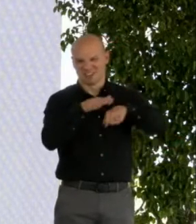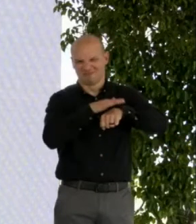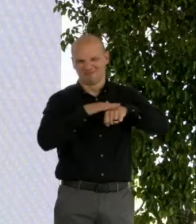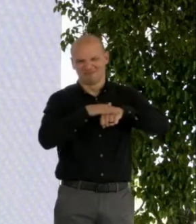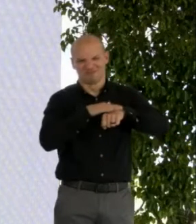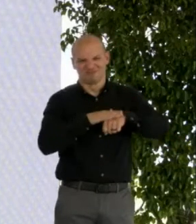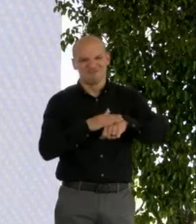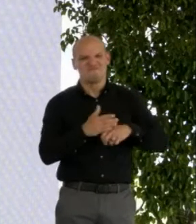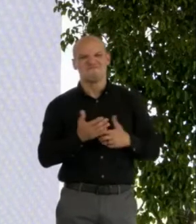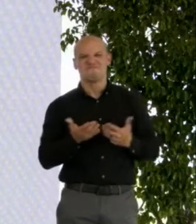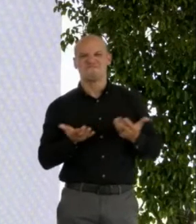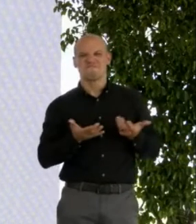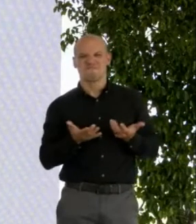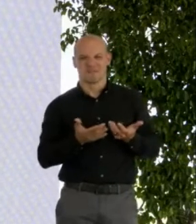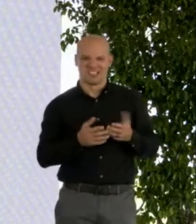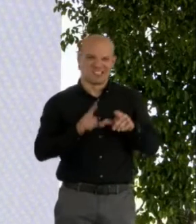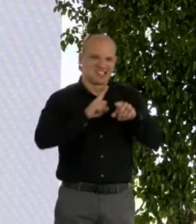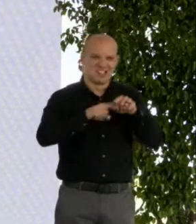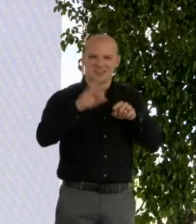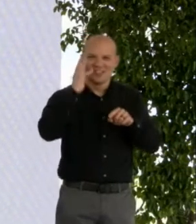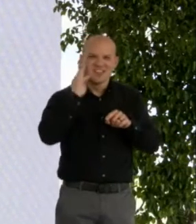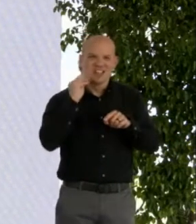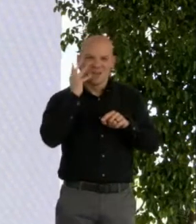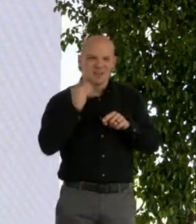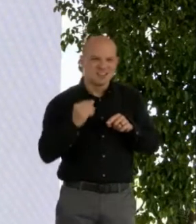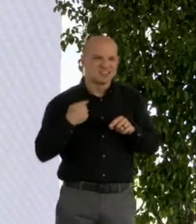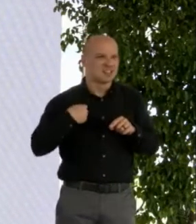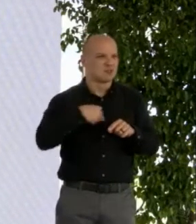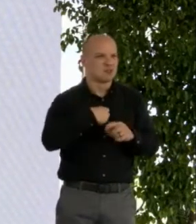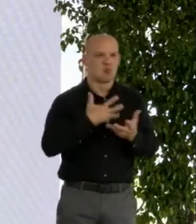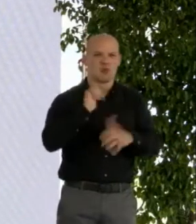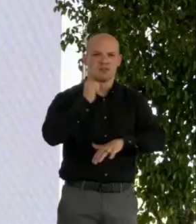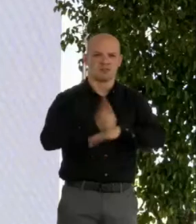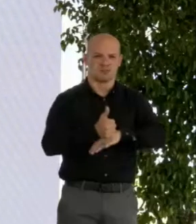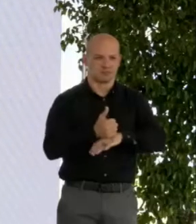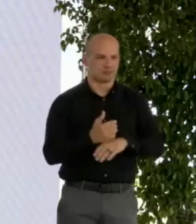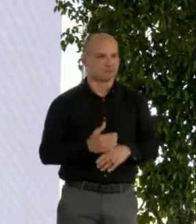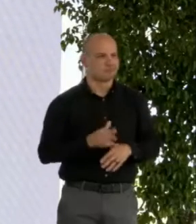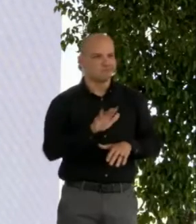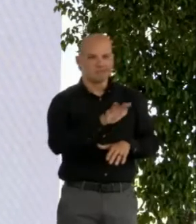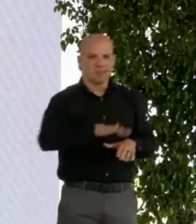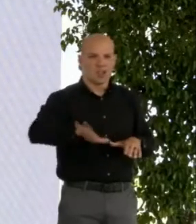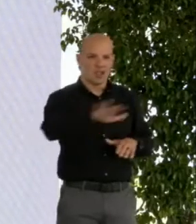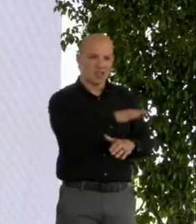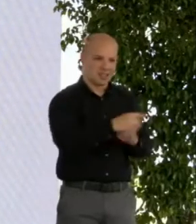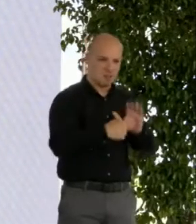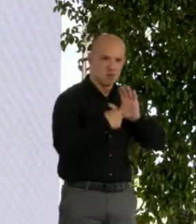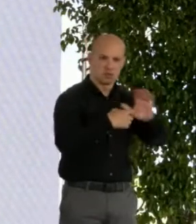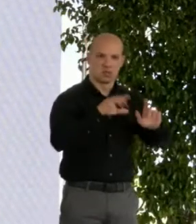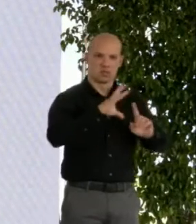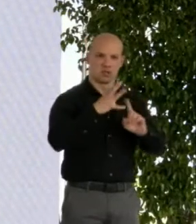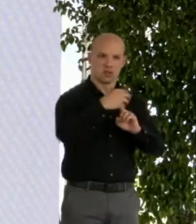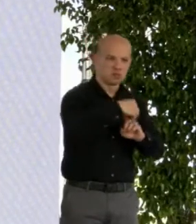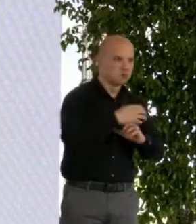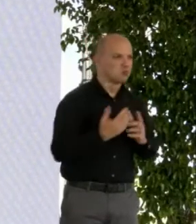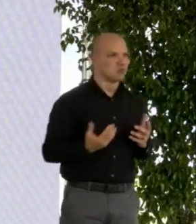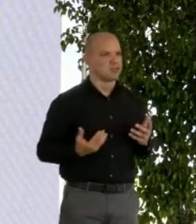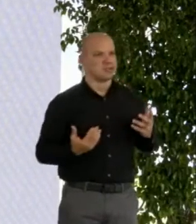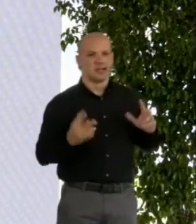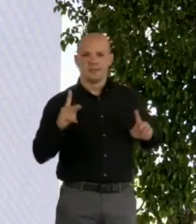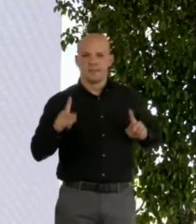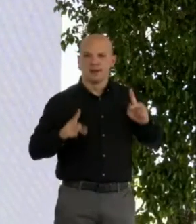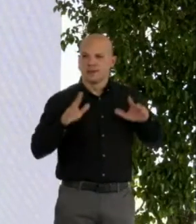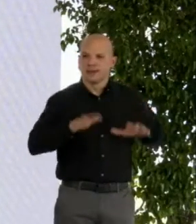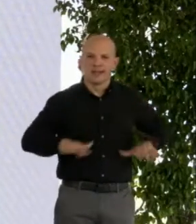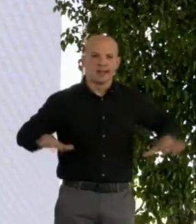de las diferentes experiencias que estamos creando. Áreas de expresión cultural que tendremos nuestra gente para nuestra